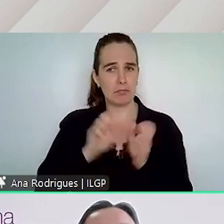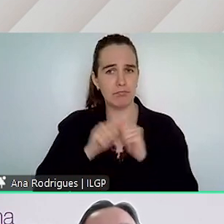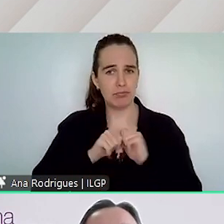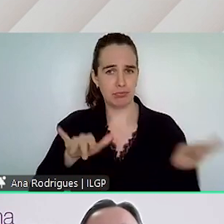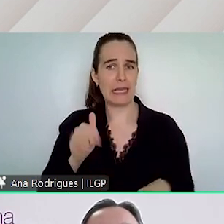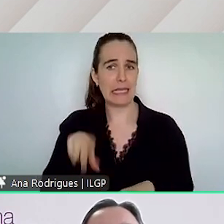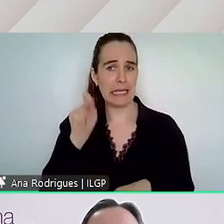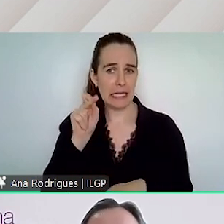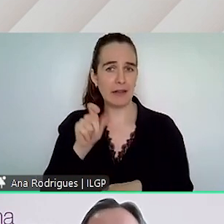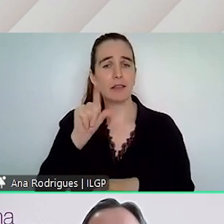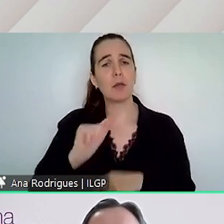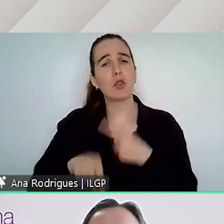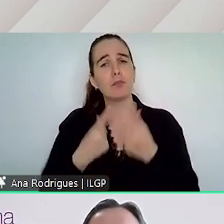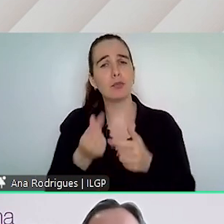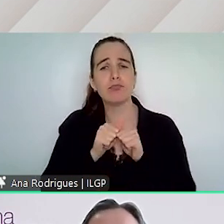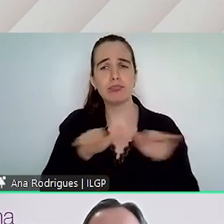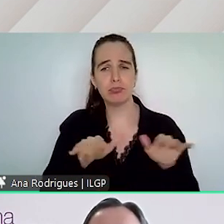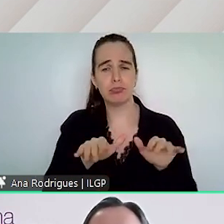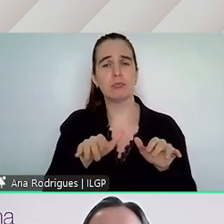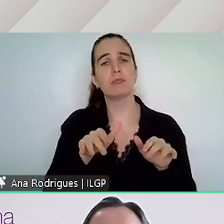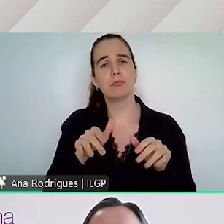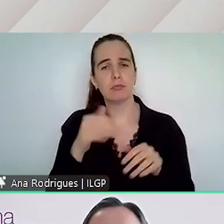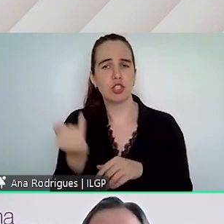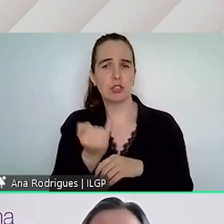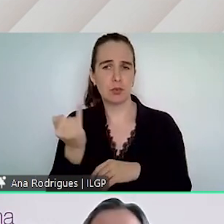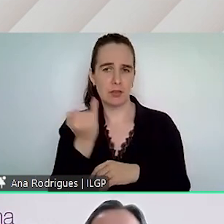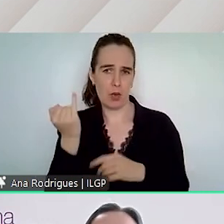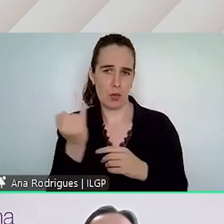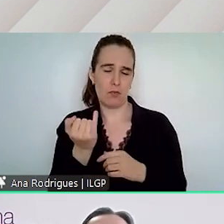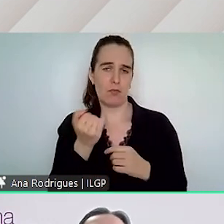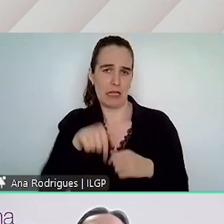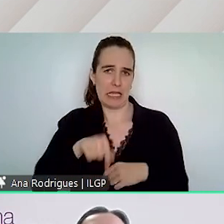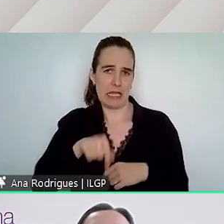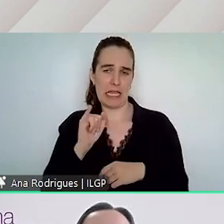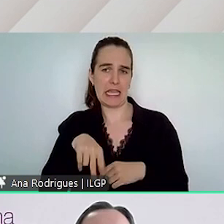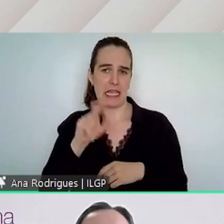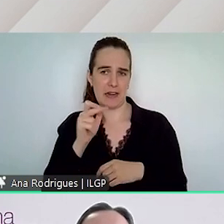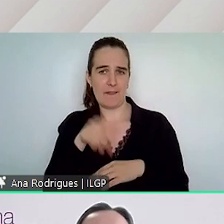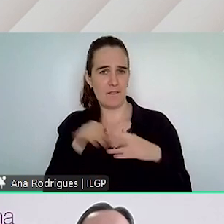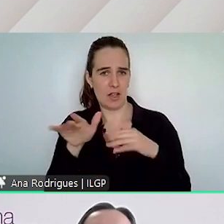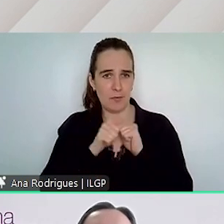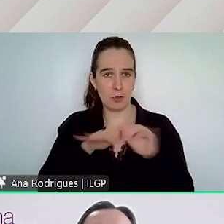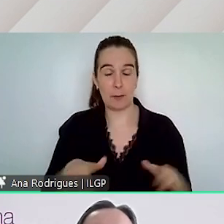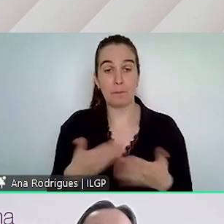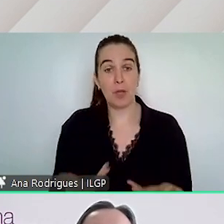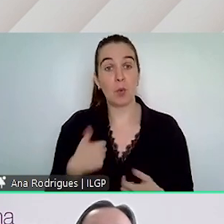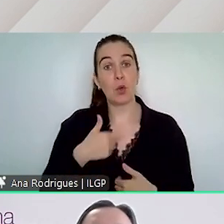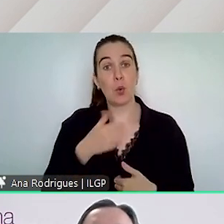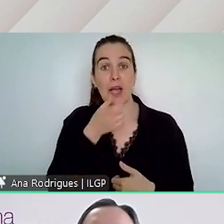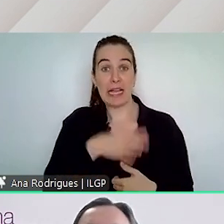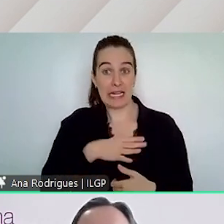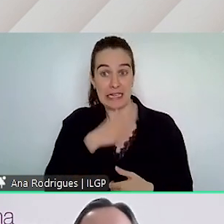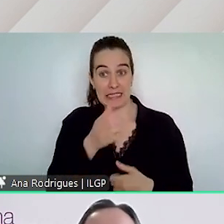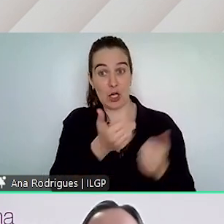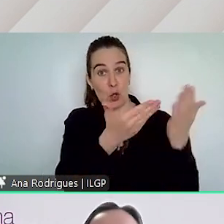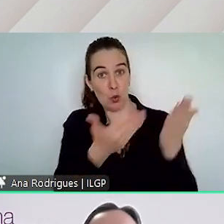e será amplamente divulgado nos canais institucionais do INA. Em nome do INA, deixo o convite a todas e